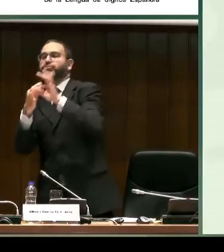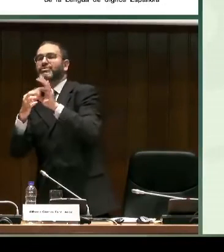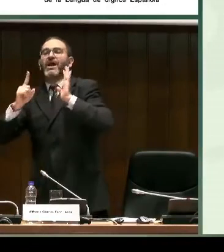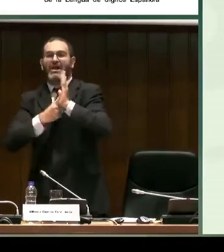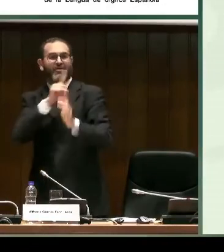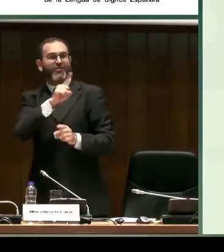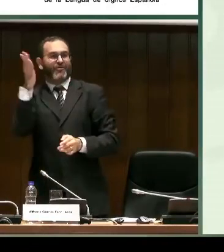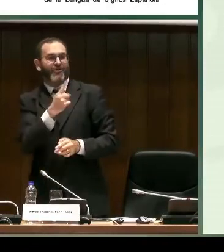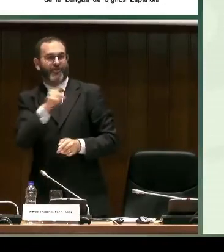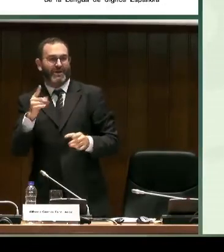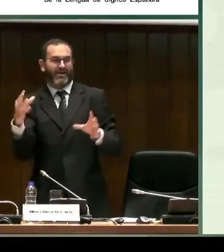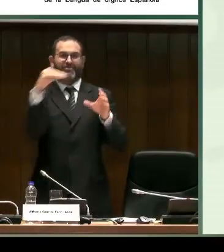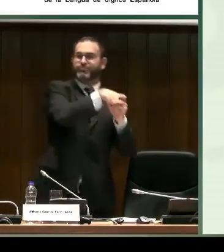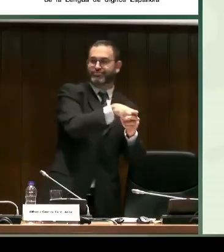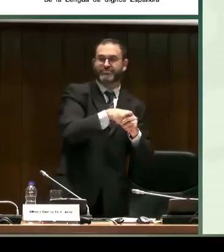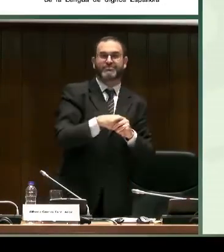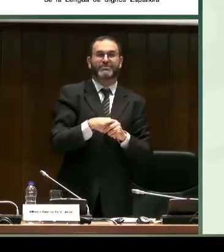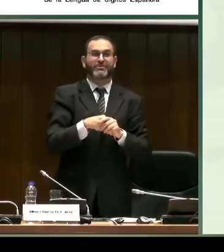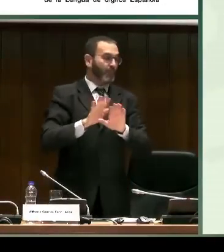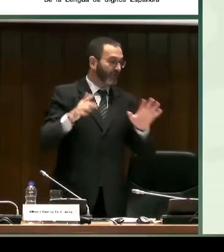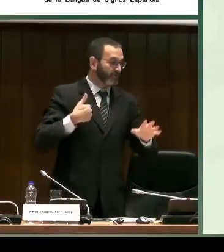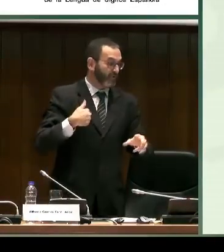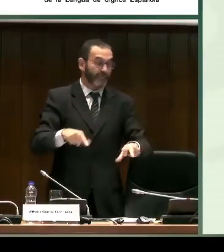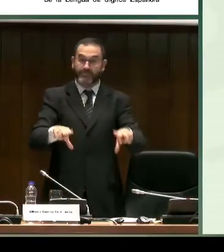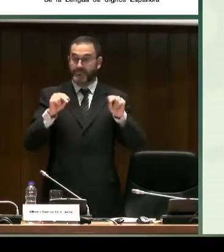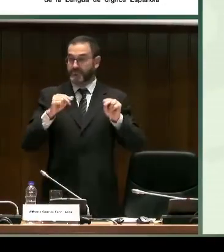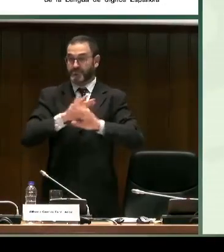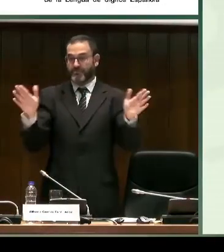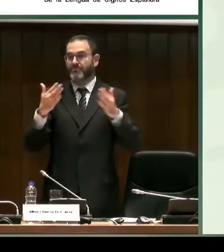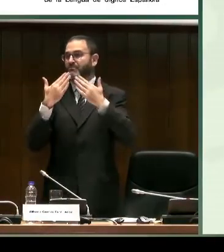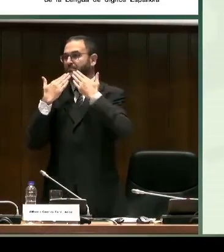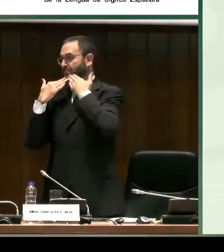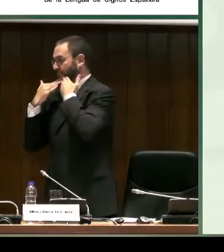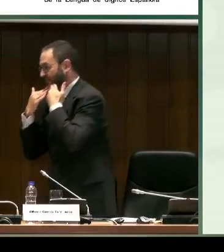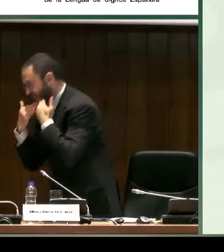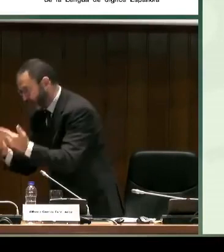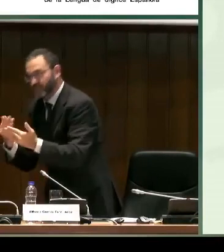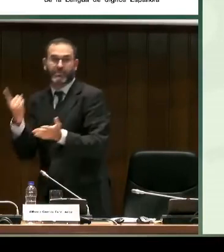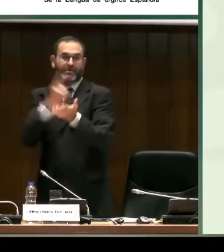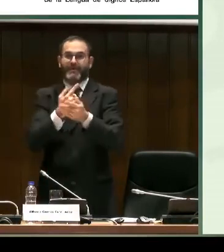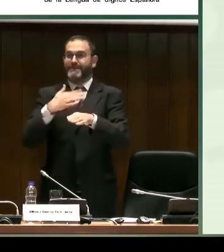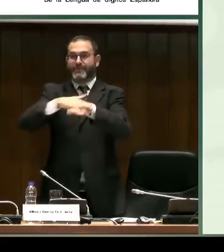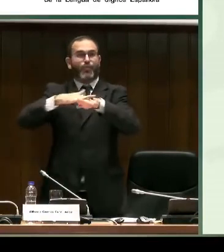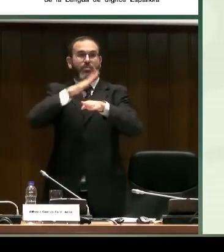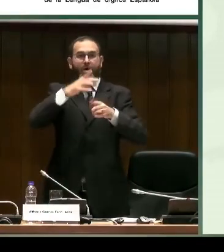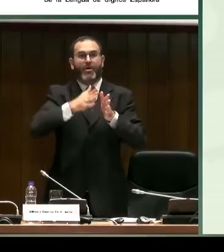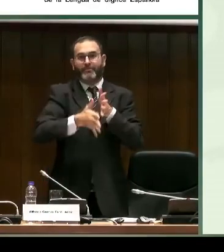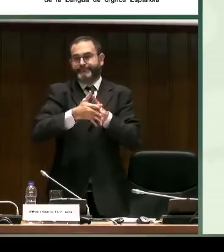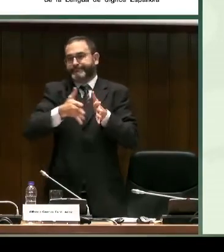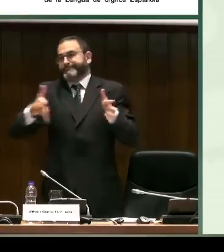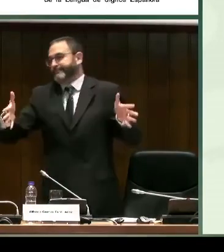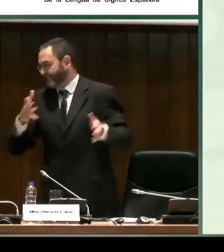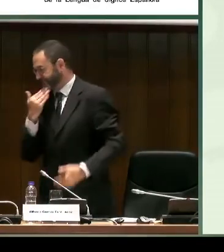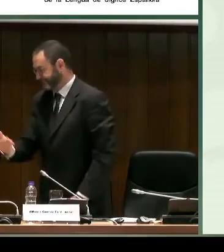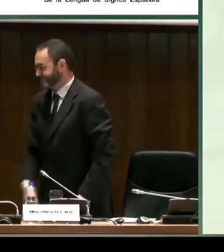ley de discapacidad a normativa y articulado de la Ley Autonómica de Lengua de Signos andaluza. Y nada más, con esto quería acabar,